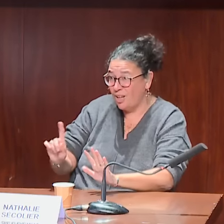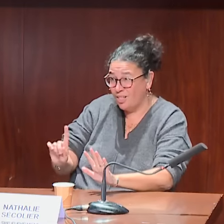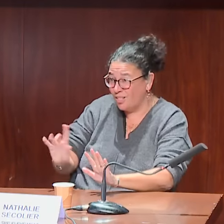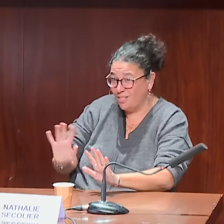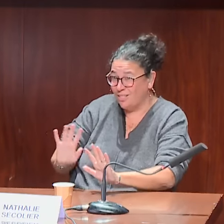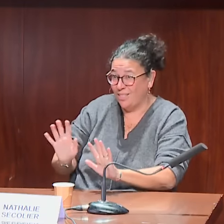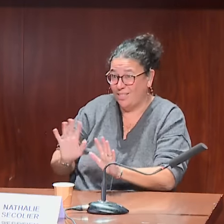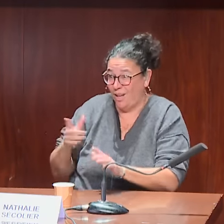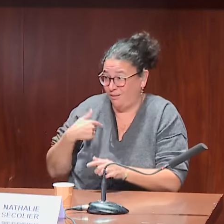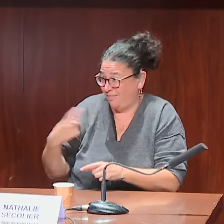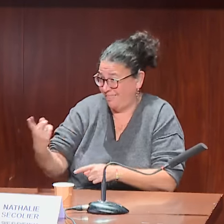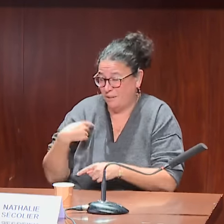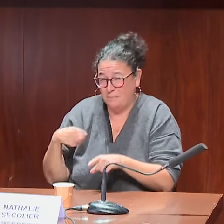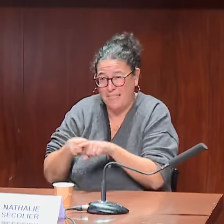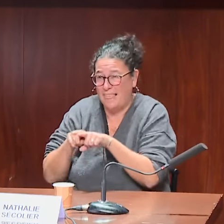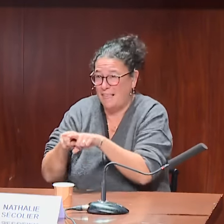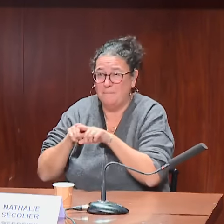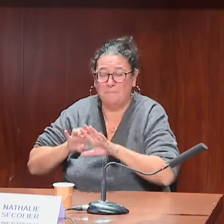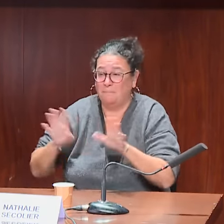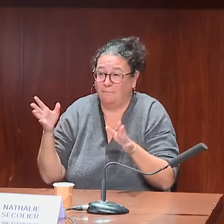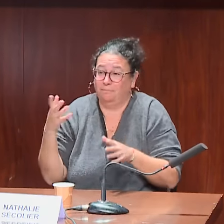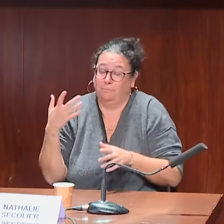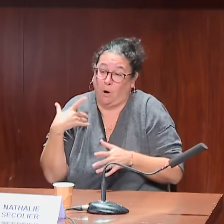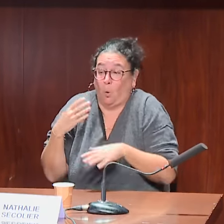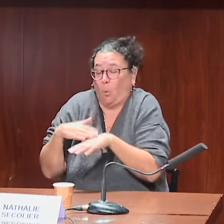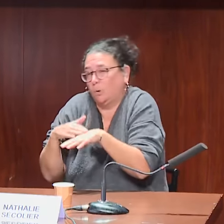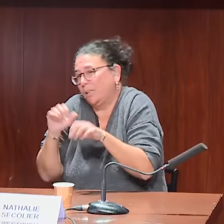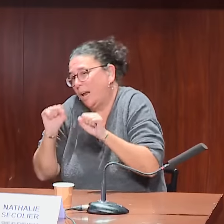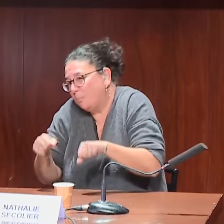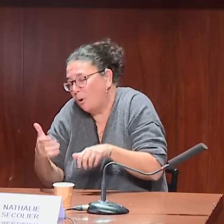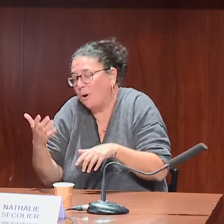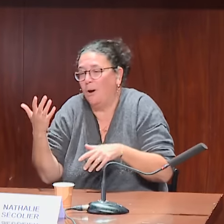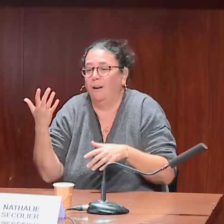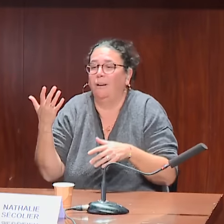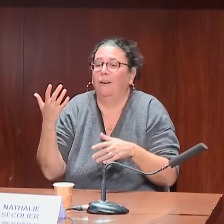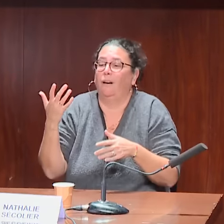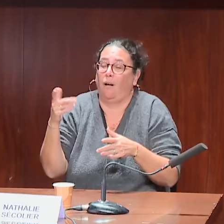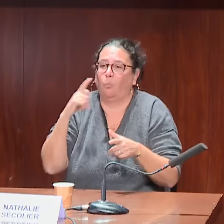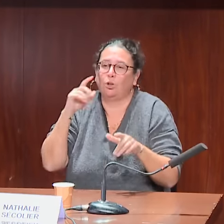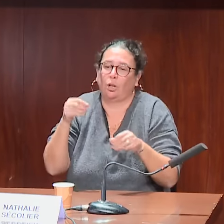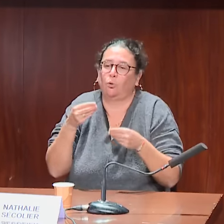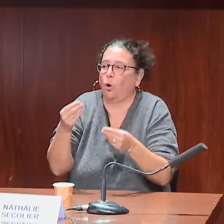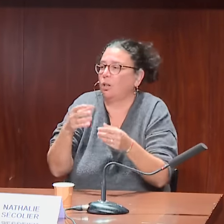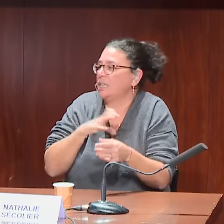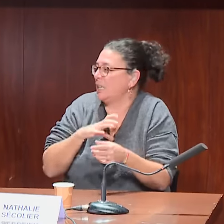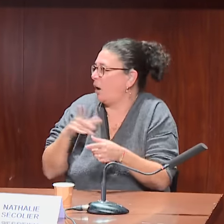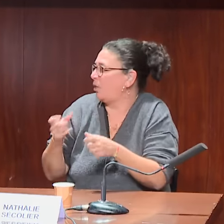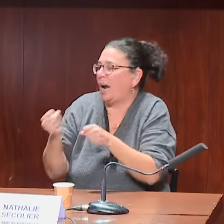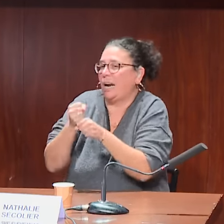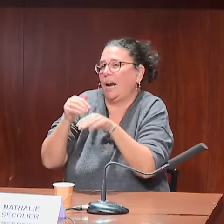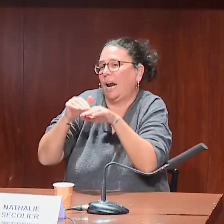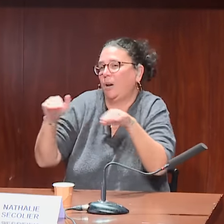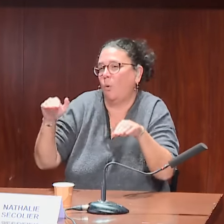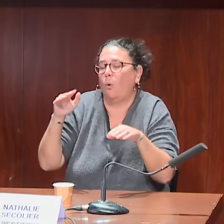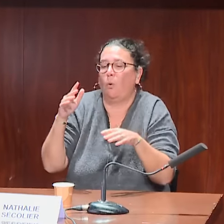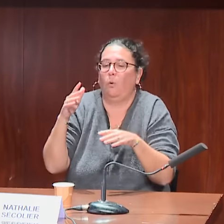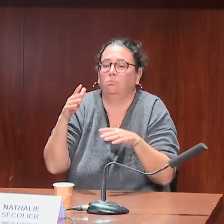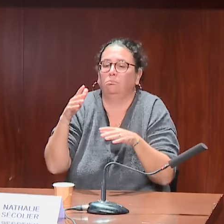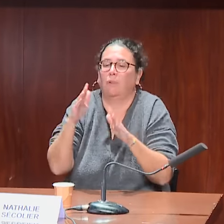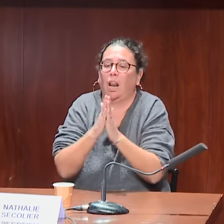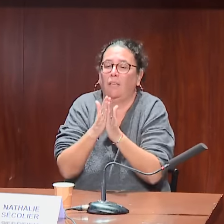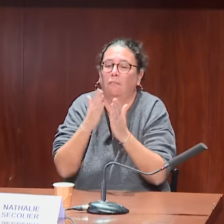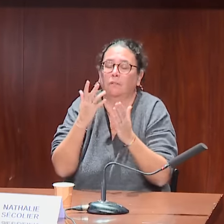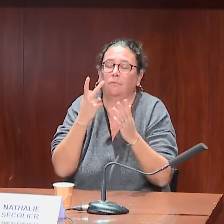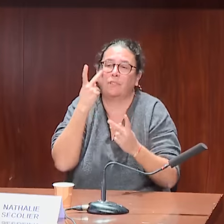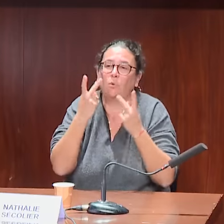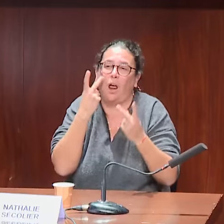vous êtes vraiment des intellectuels. Vous avez beaucoup de connaissances. » Et moi, je leur dis... Enfin, je peux leur donner des conseils. Je peux leur dire qu'on est